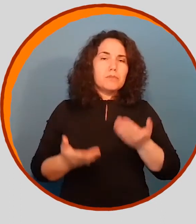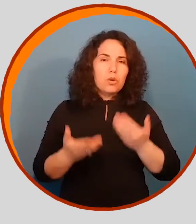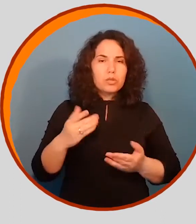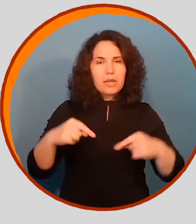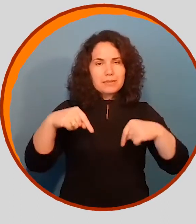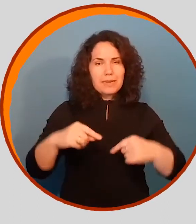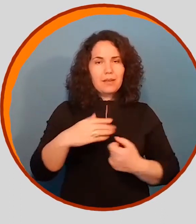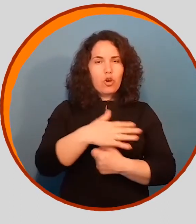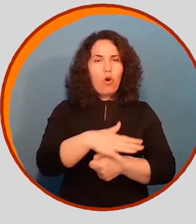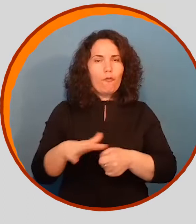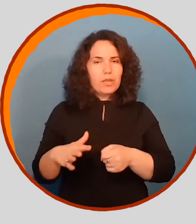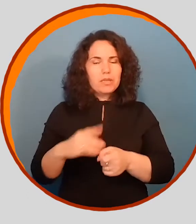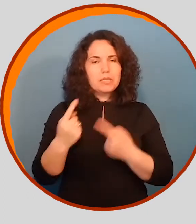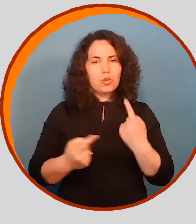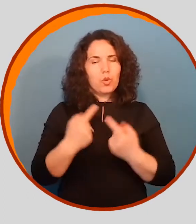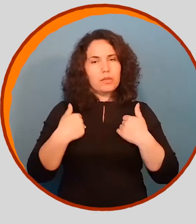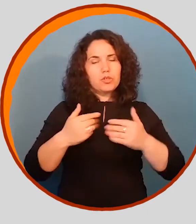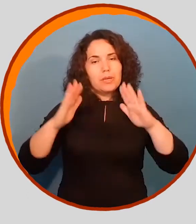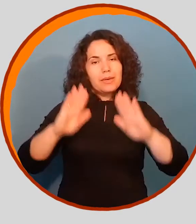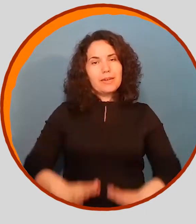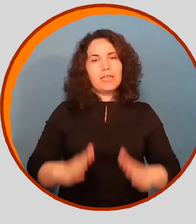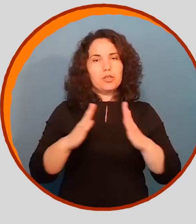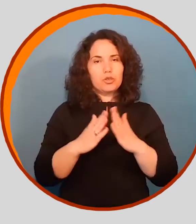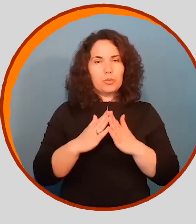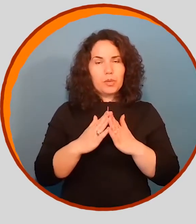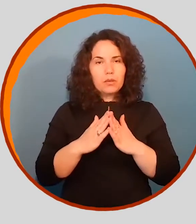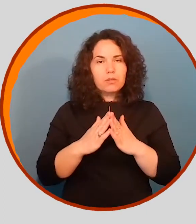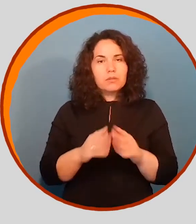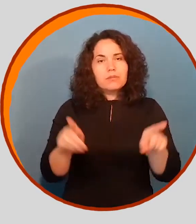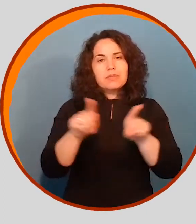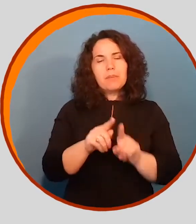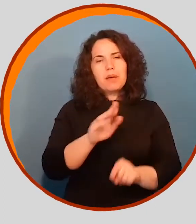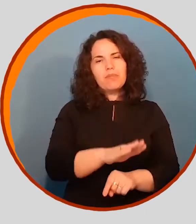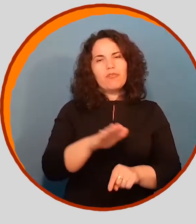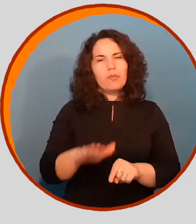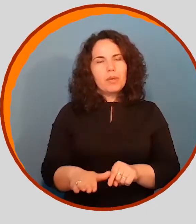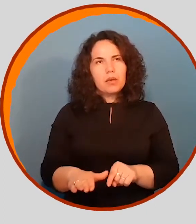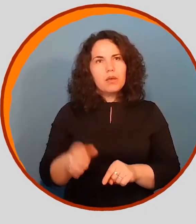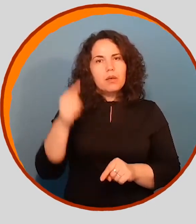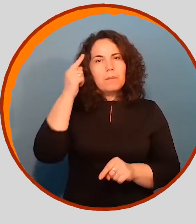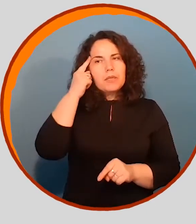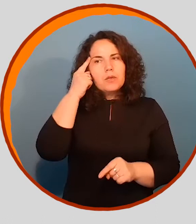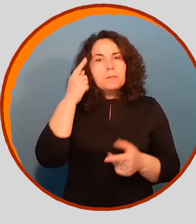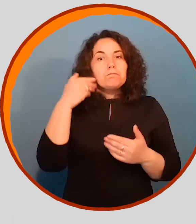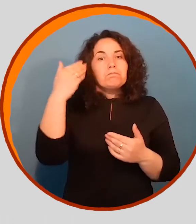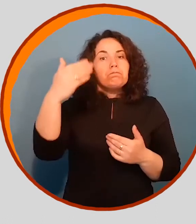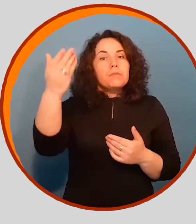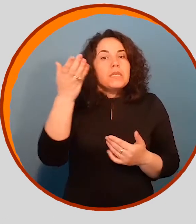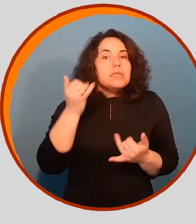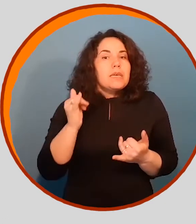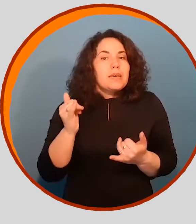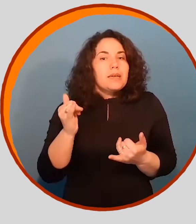pak më e dukshme. Dhe fëmijët gjithashtu kanë frikë nga e